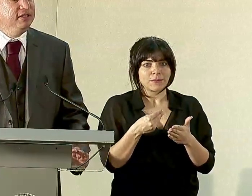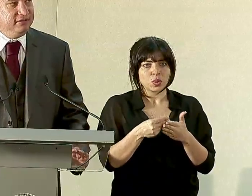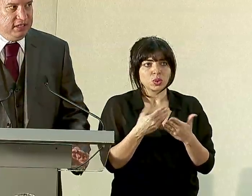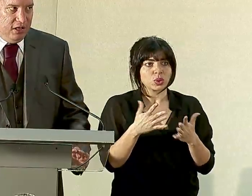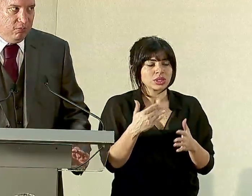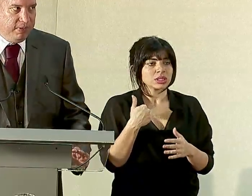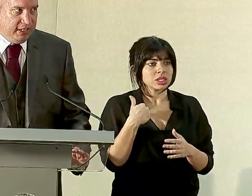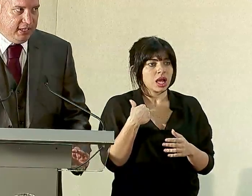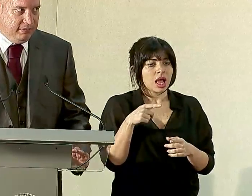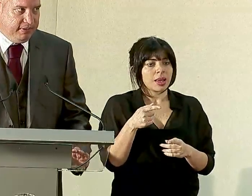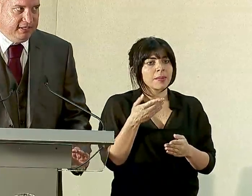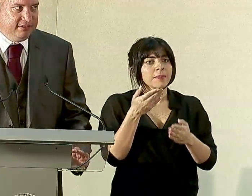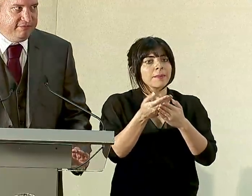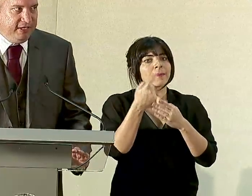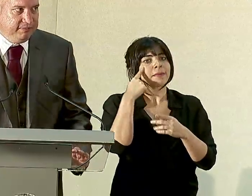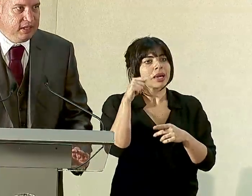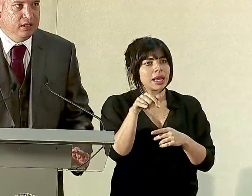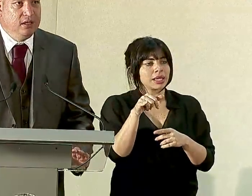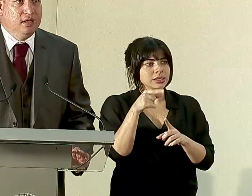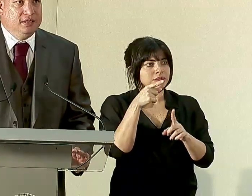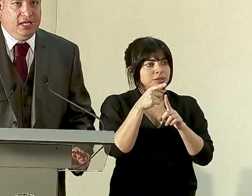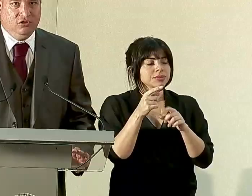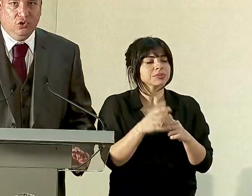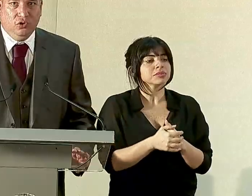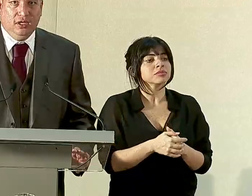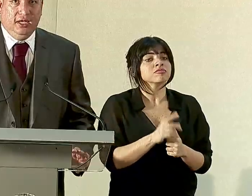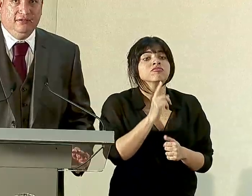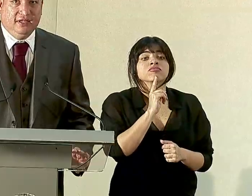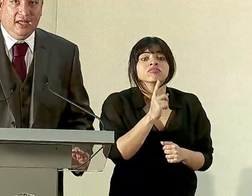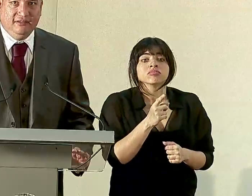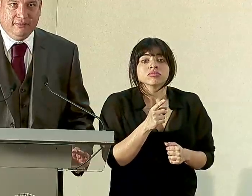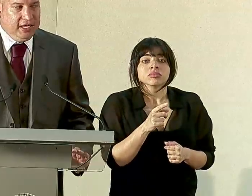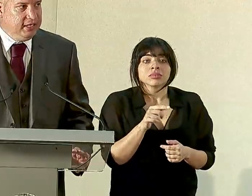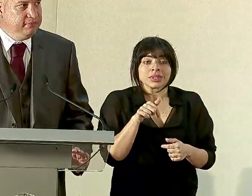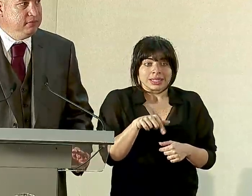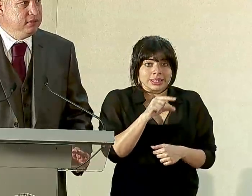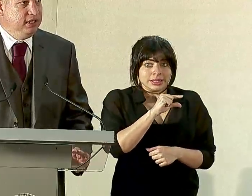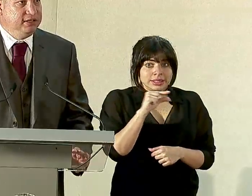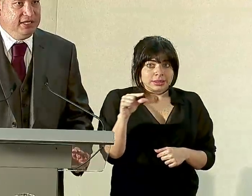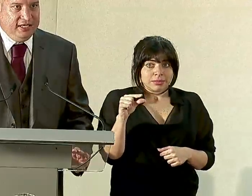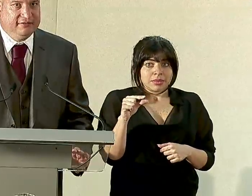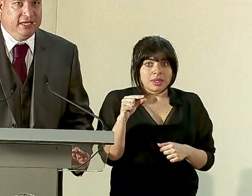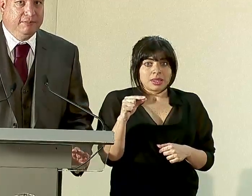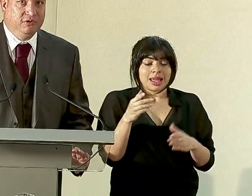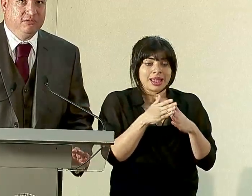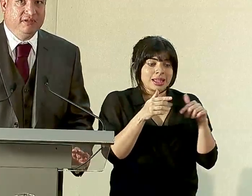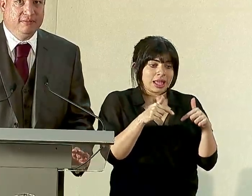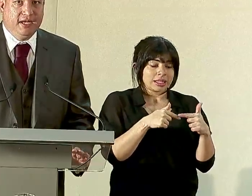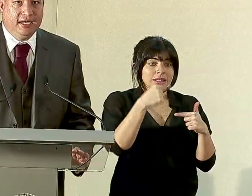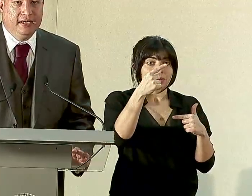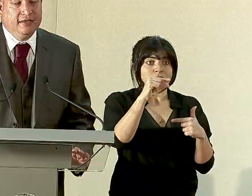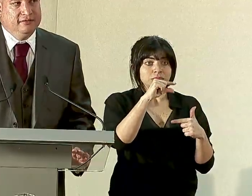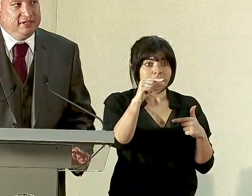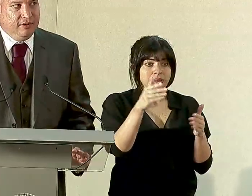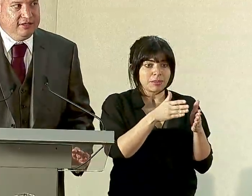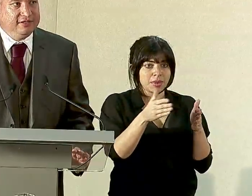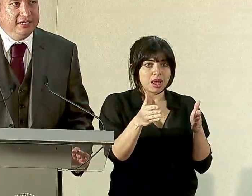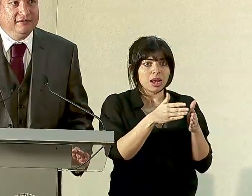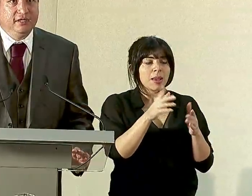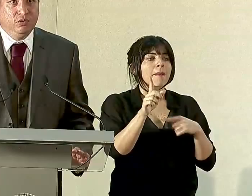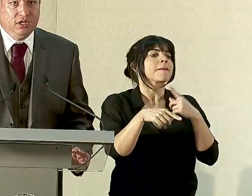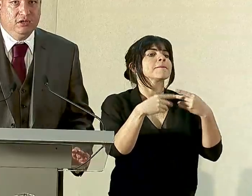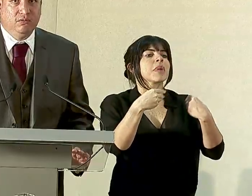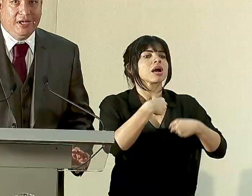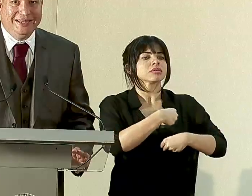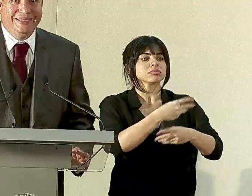hay destinado para este fin. De hecho, esta semana, entre esta y la próxima semana, se va a